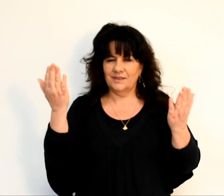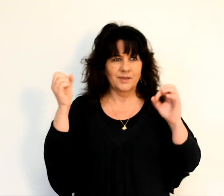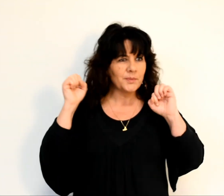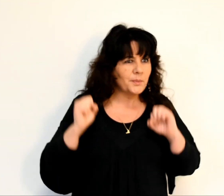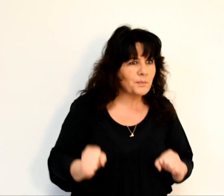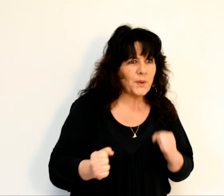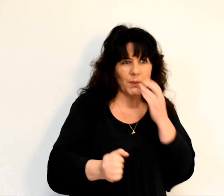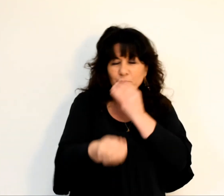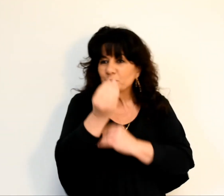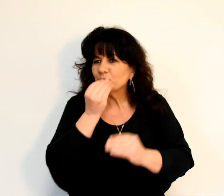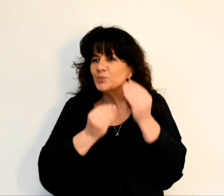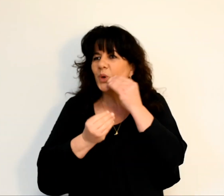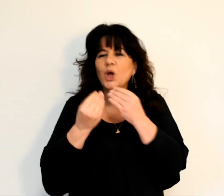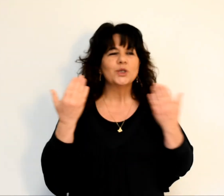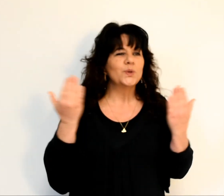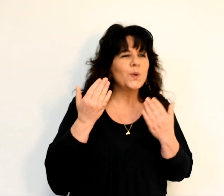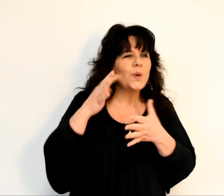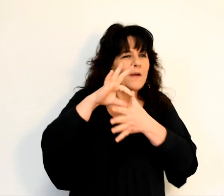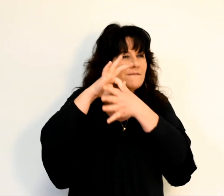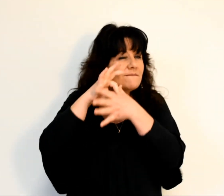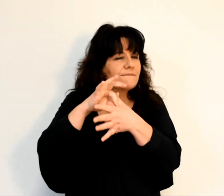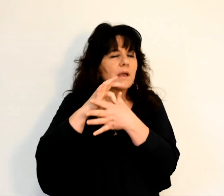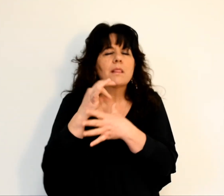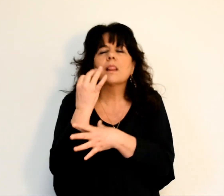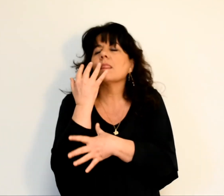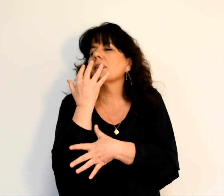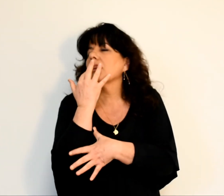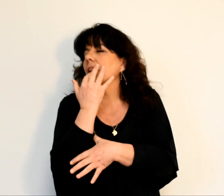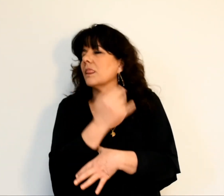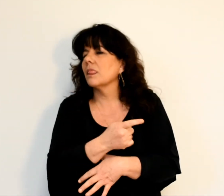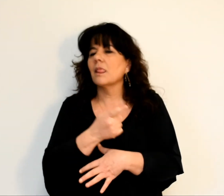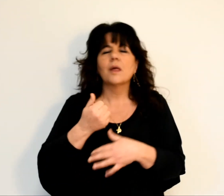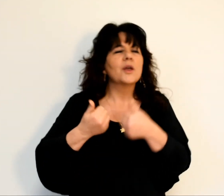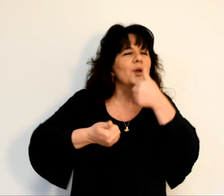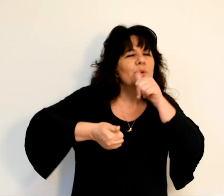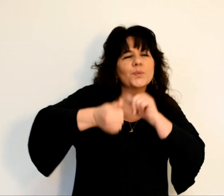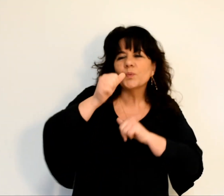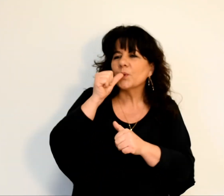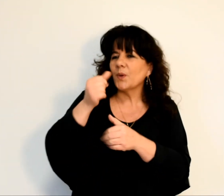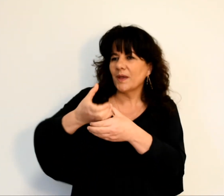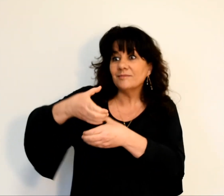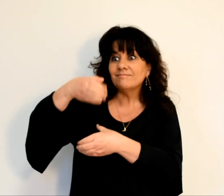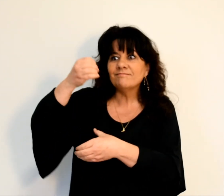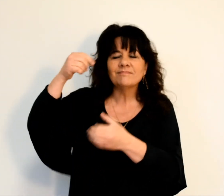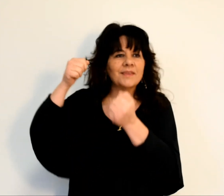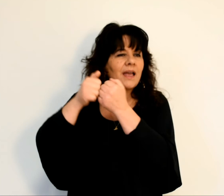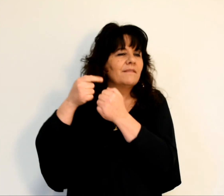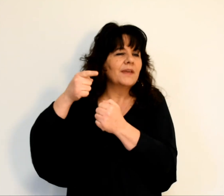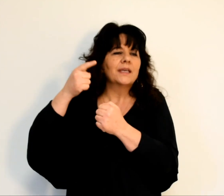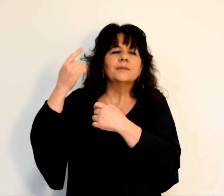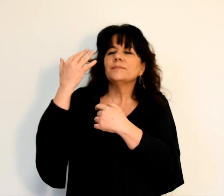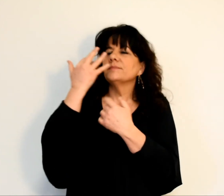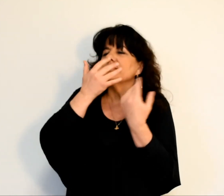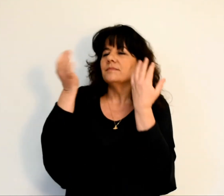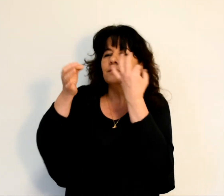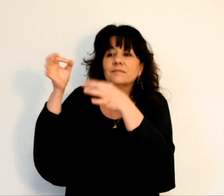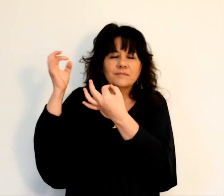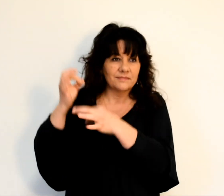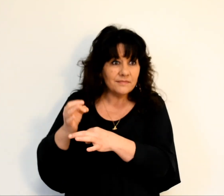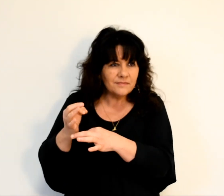savoureuses, buvez des boissons aromatisées et envoyez une part à celui qui